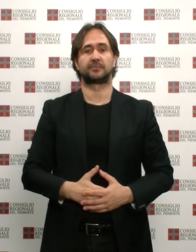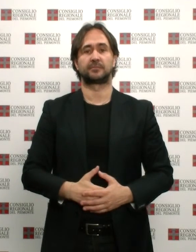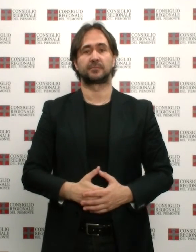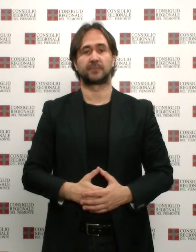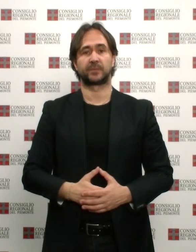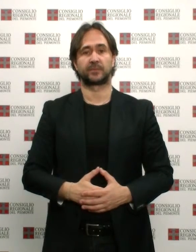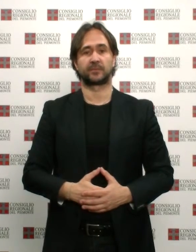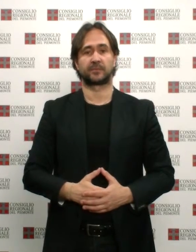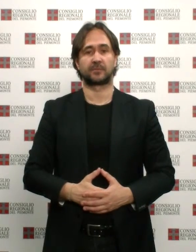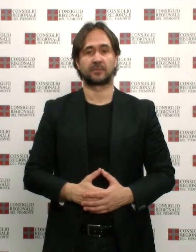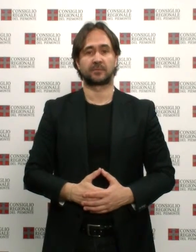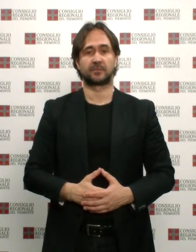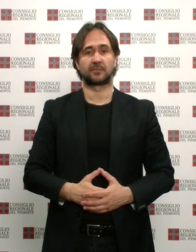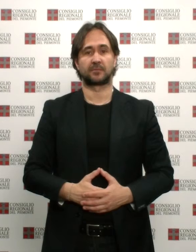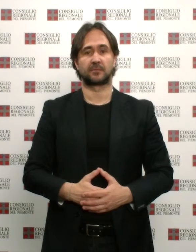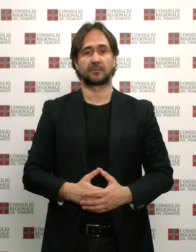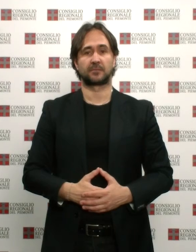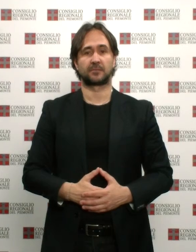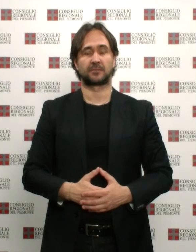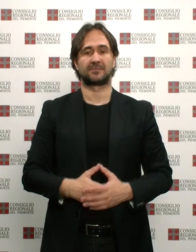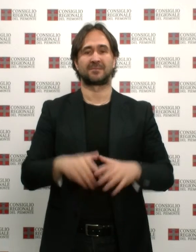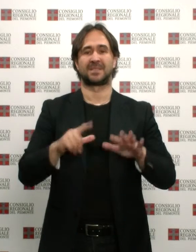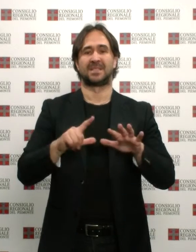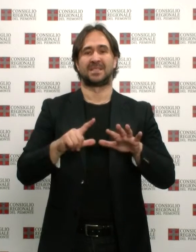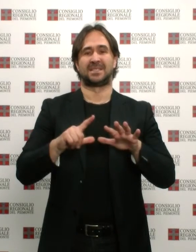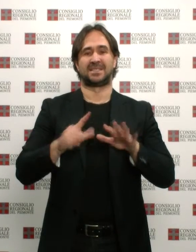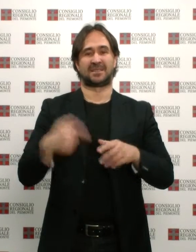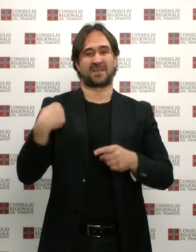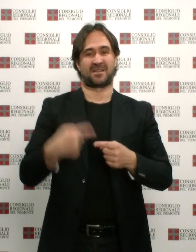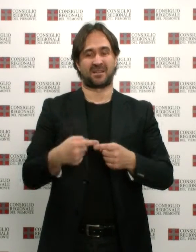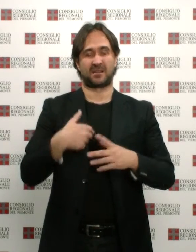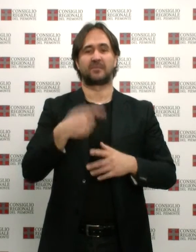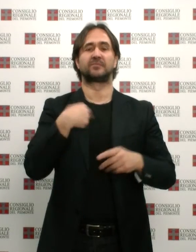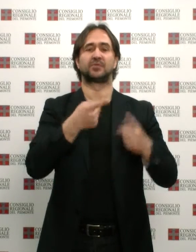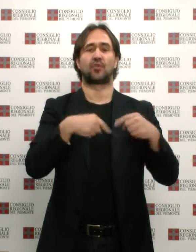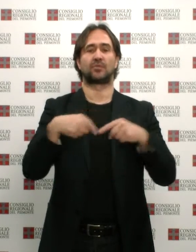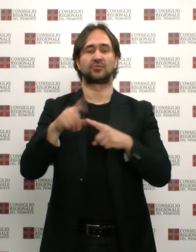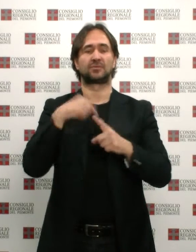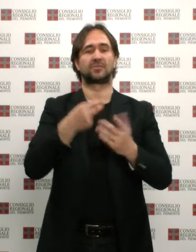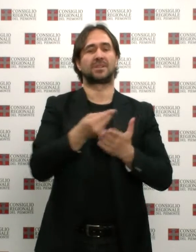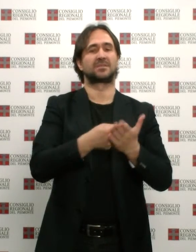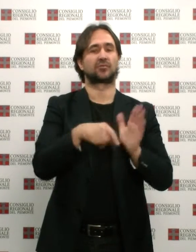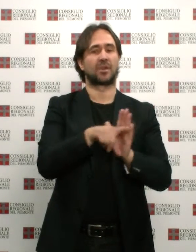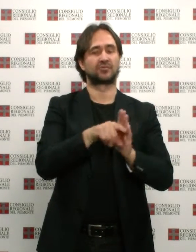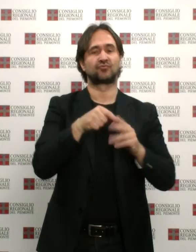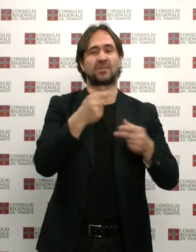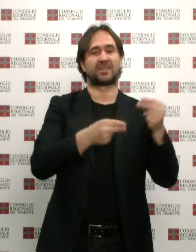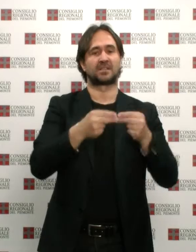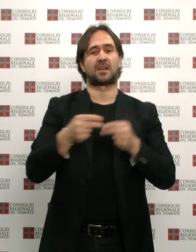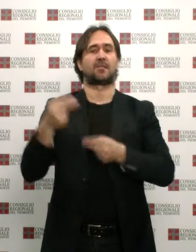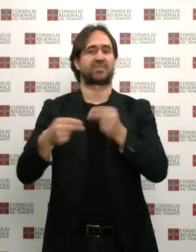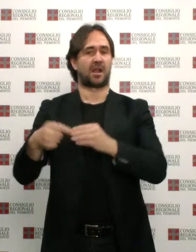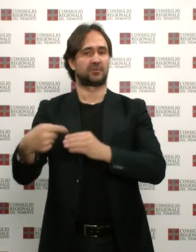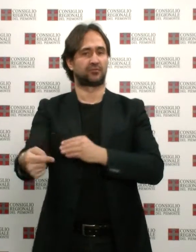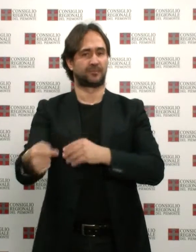7 giorni in consiglio. In settimana le commissioni hanno proseguito l'esame dei disegni di legge su finanziaria e bilancio. In sanità